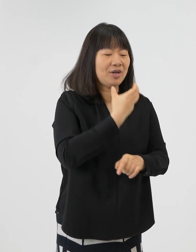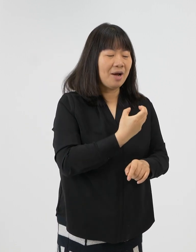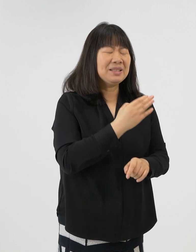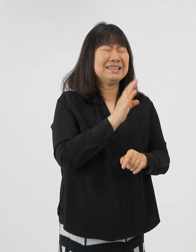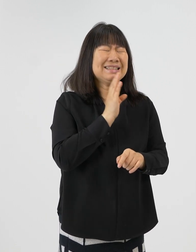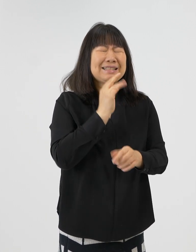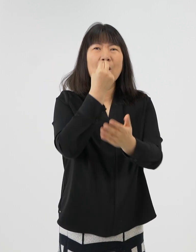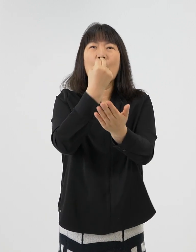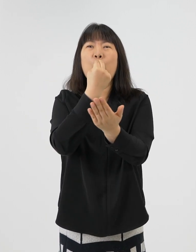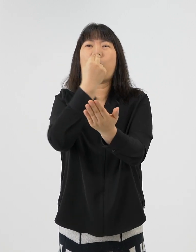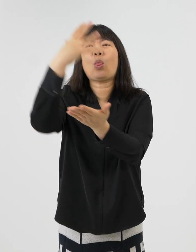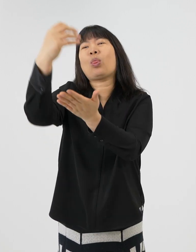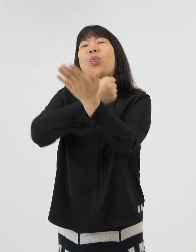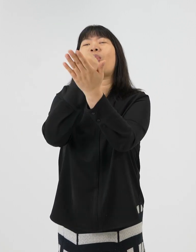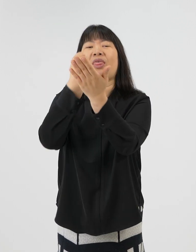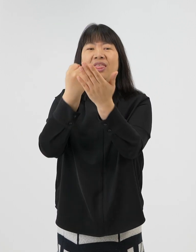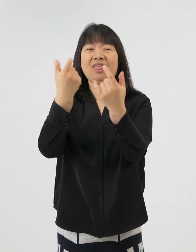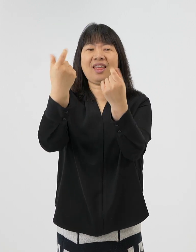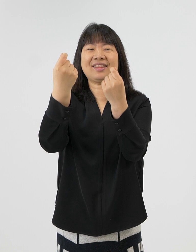말이에요.